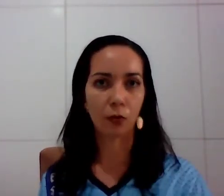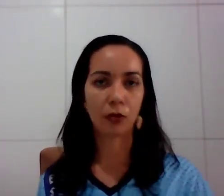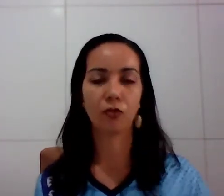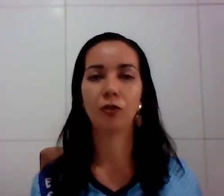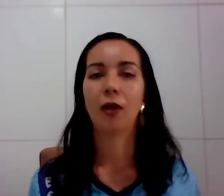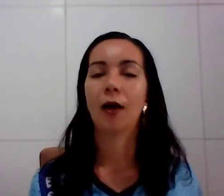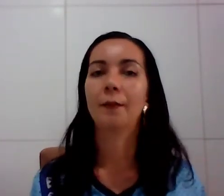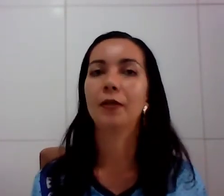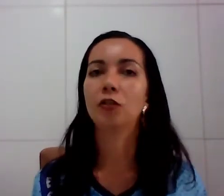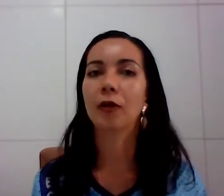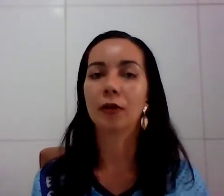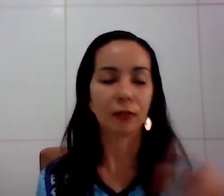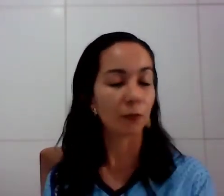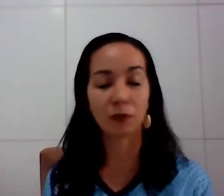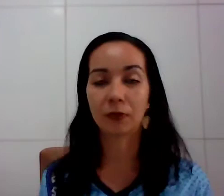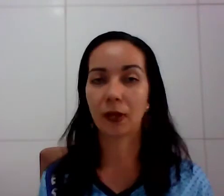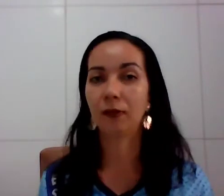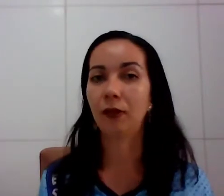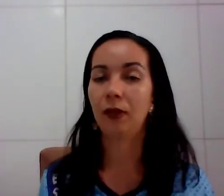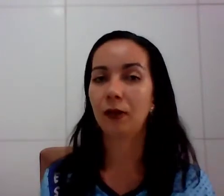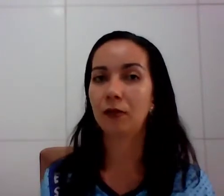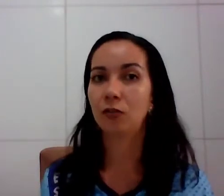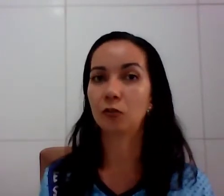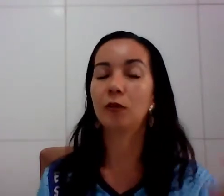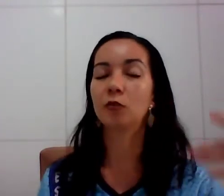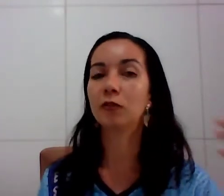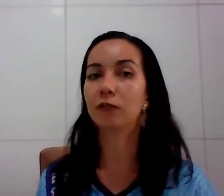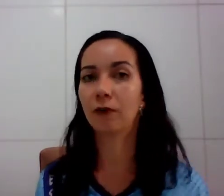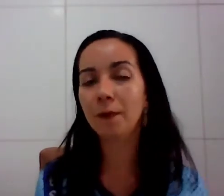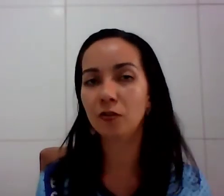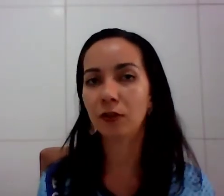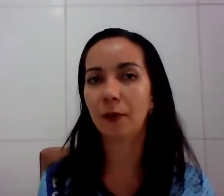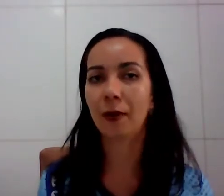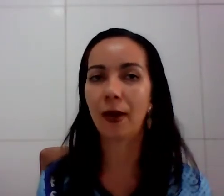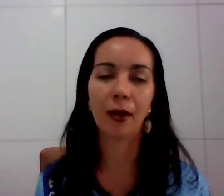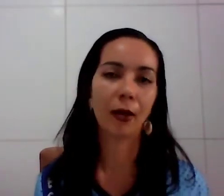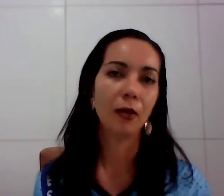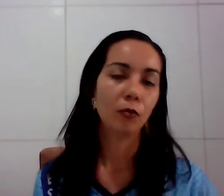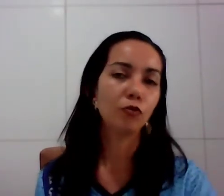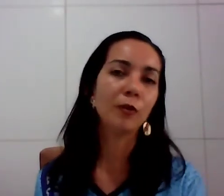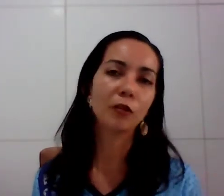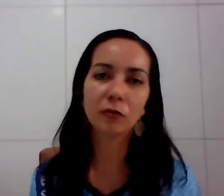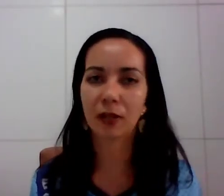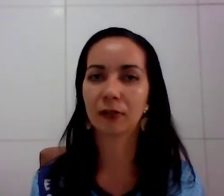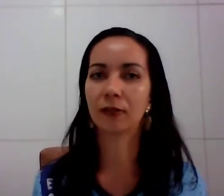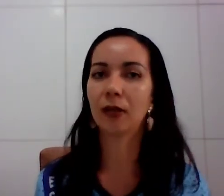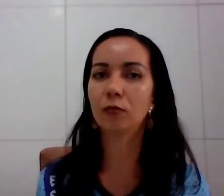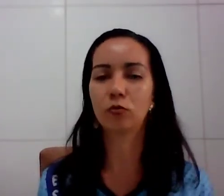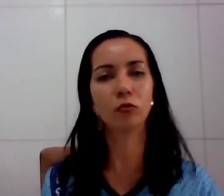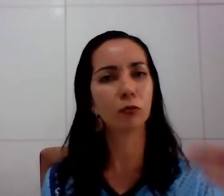visões, as mesmas cadeiras, as mesmas formas de trabalhar, os mesmos acessos, os